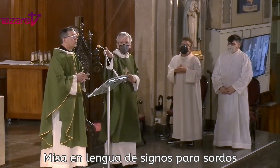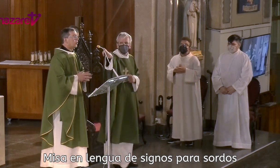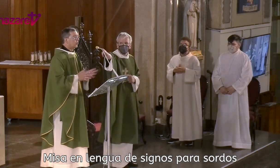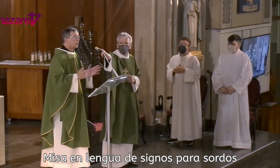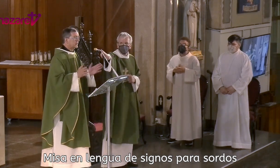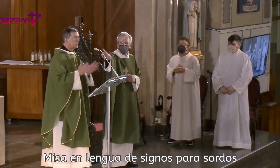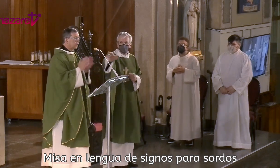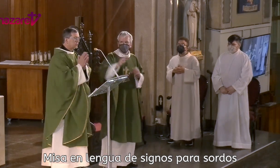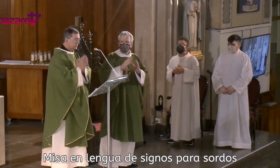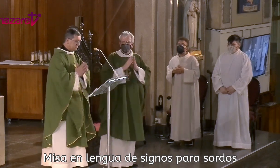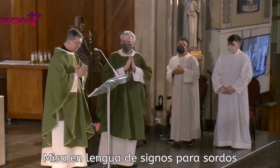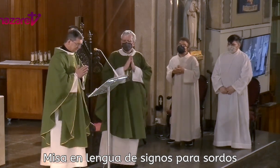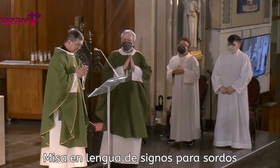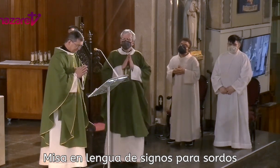Amén. Oremos.